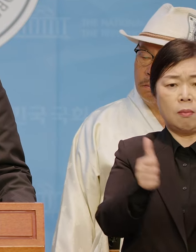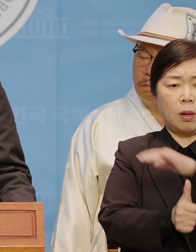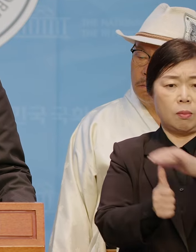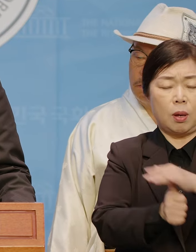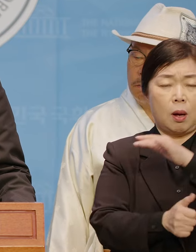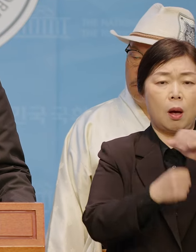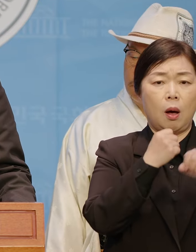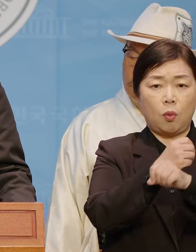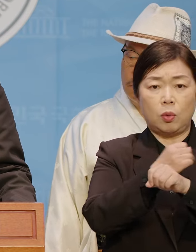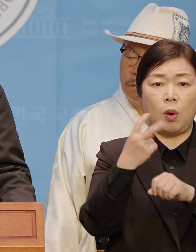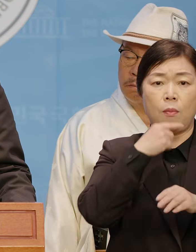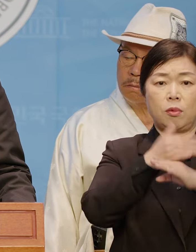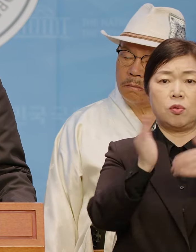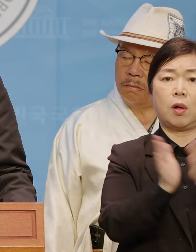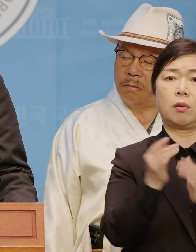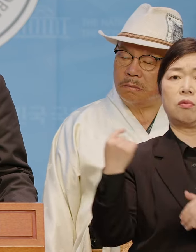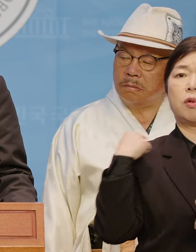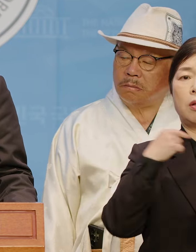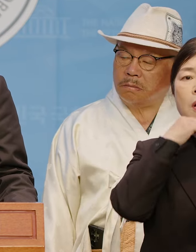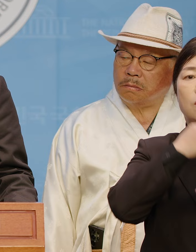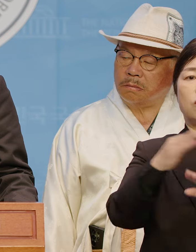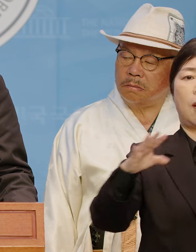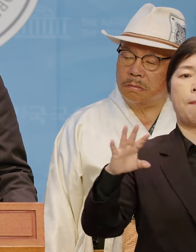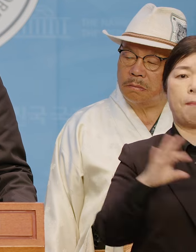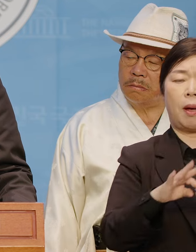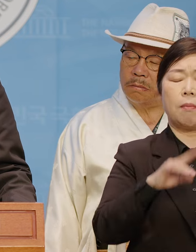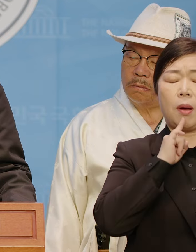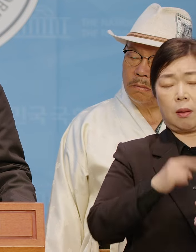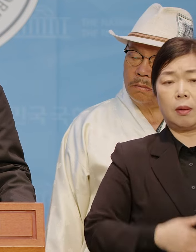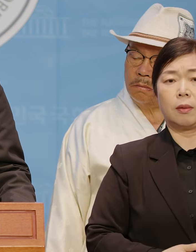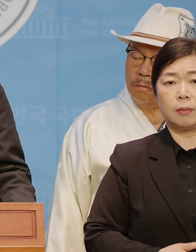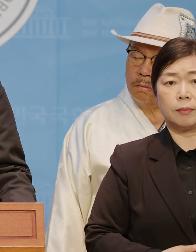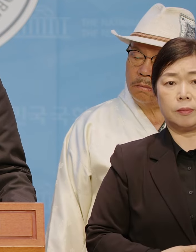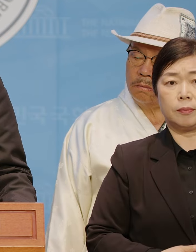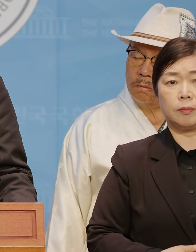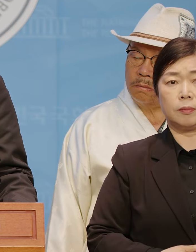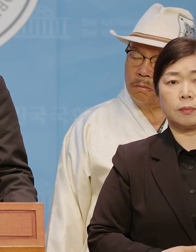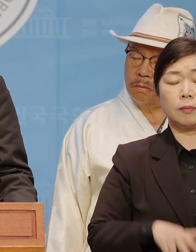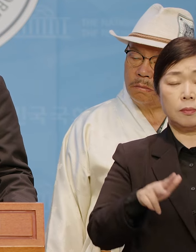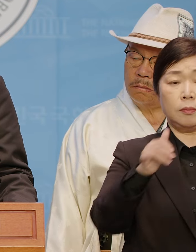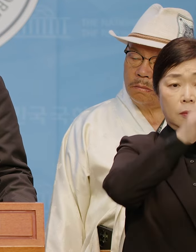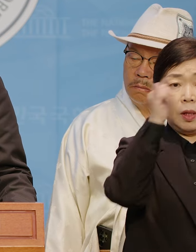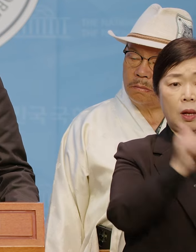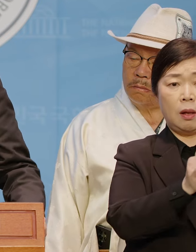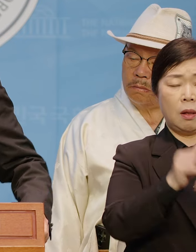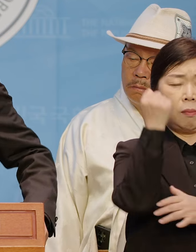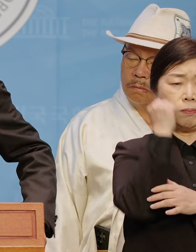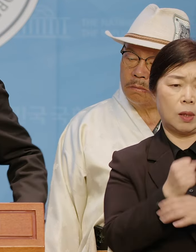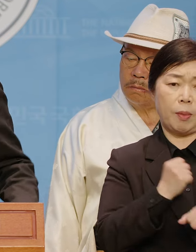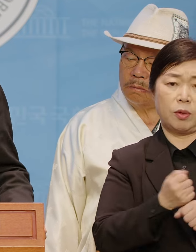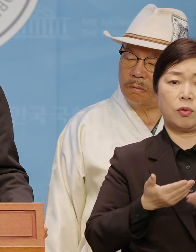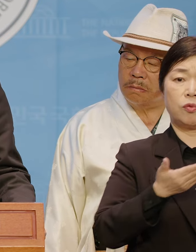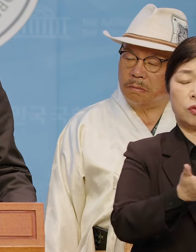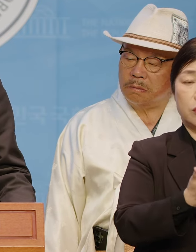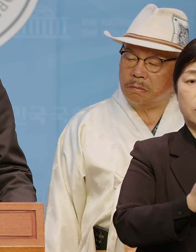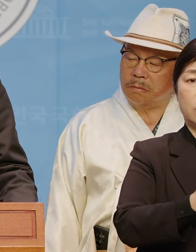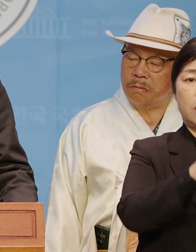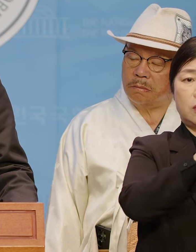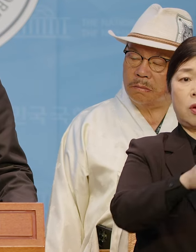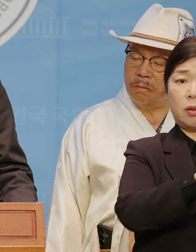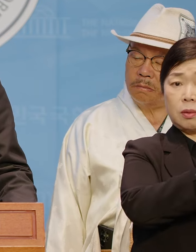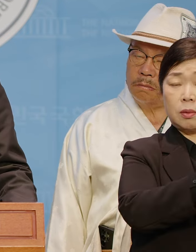교인들을 선동하고 있습니다는 먹고 병들게 하는 이러한 정가운 세력과 법을